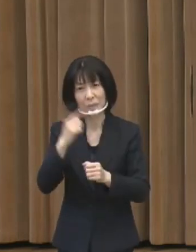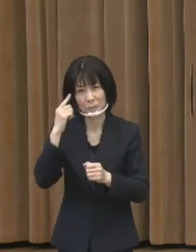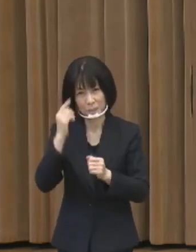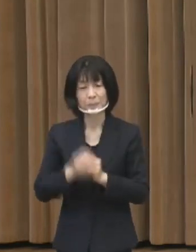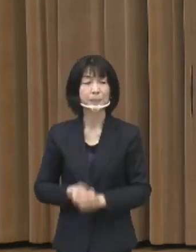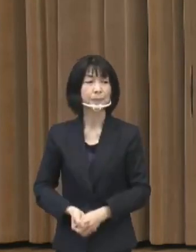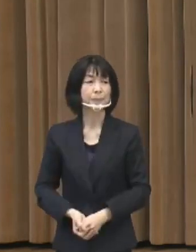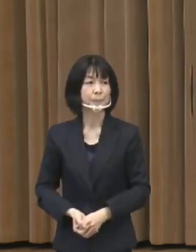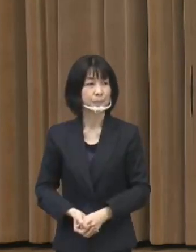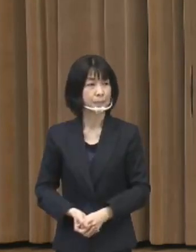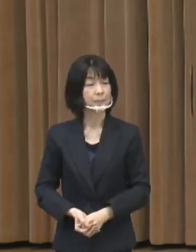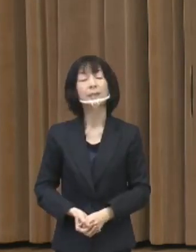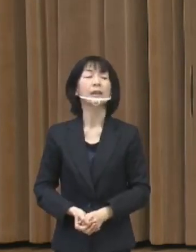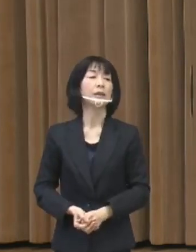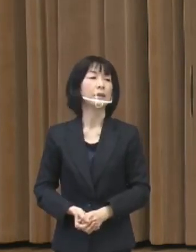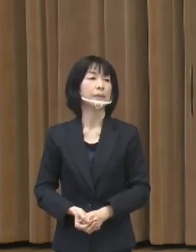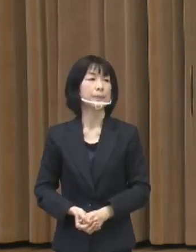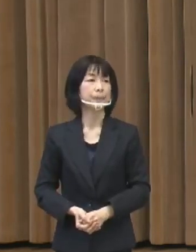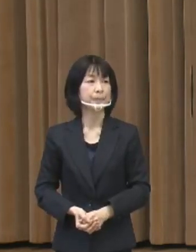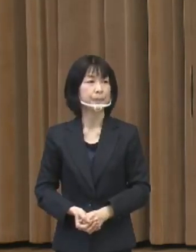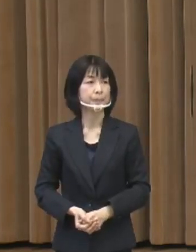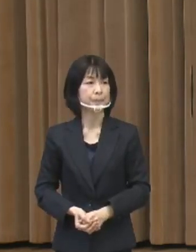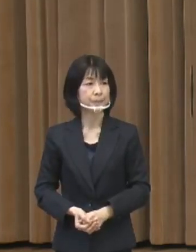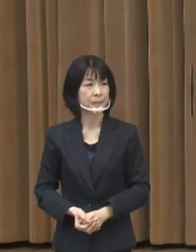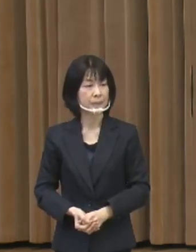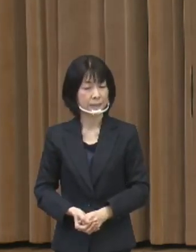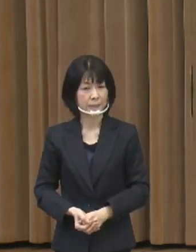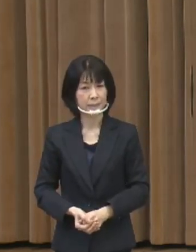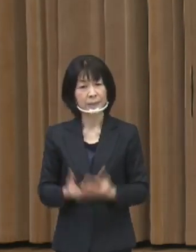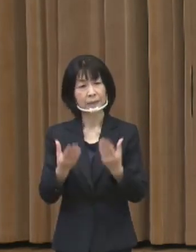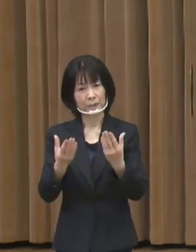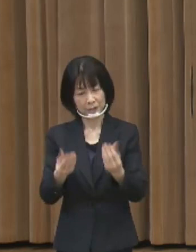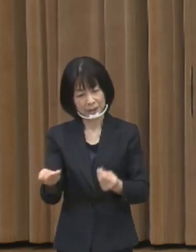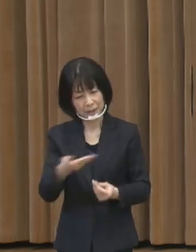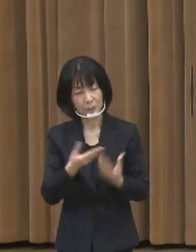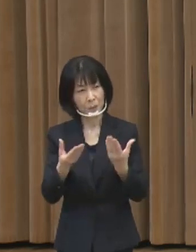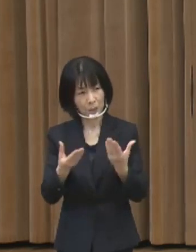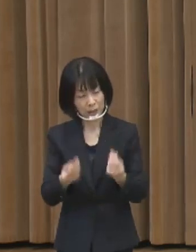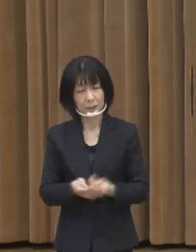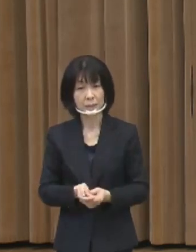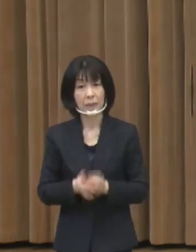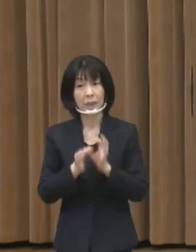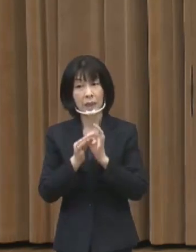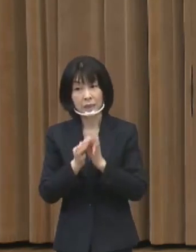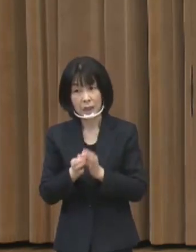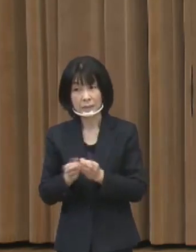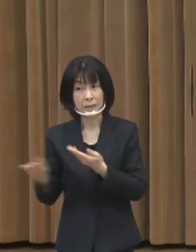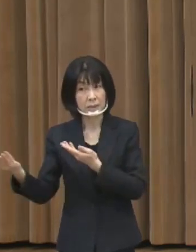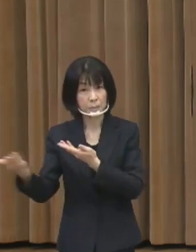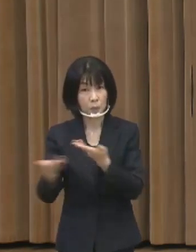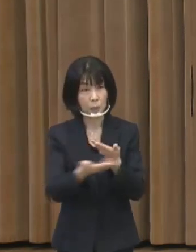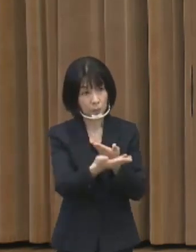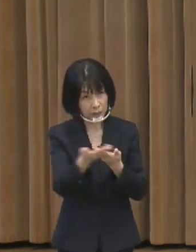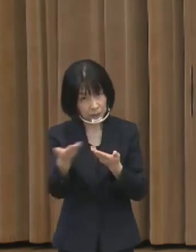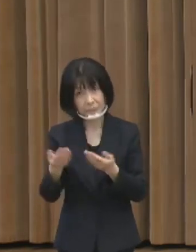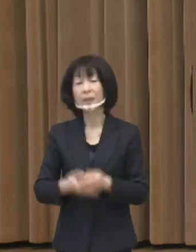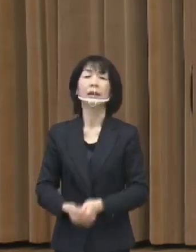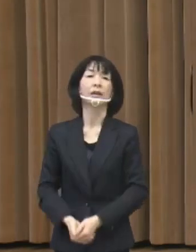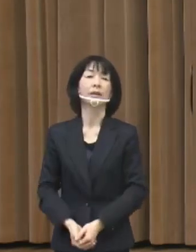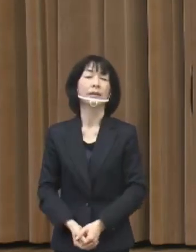ありがとうございます。知事発表事項と幹事社質問については以上です。これに関連して各社質問ありますでしょうか。